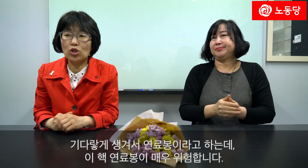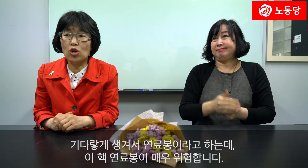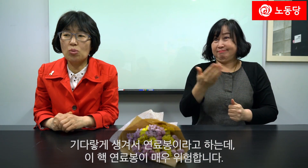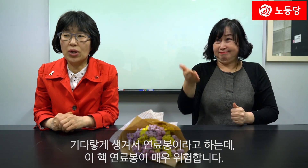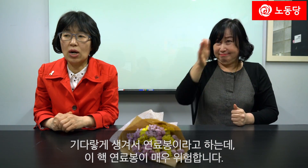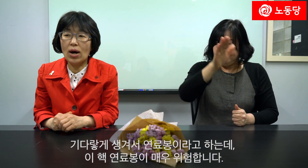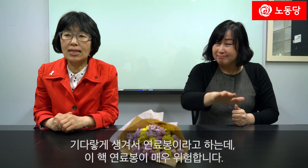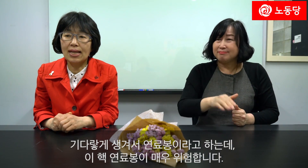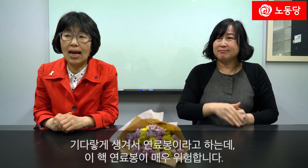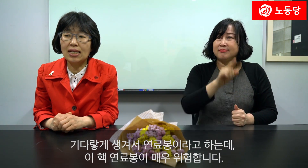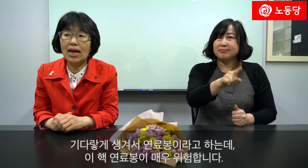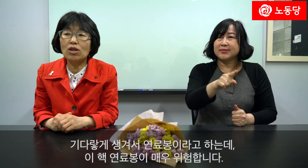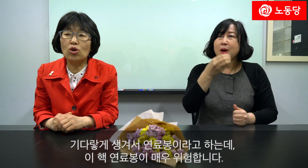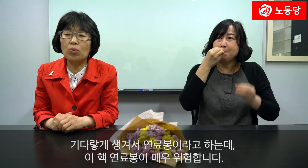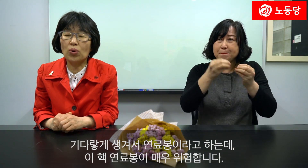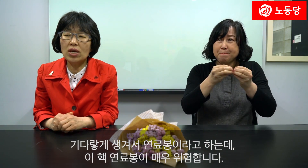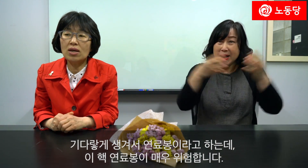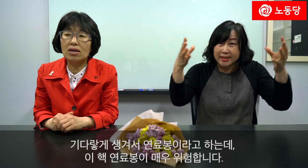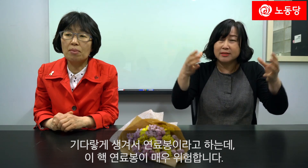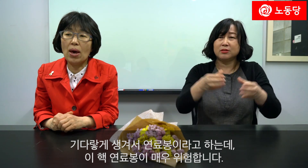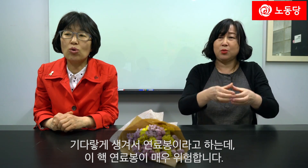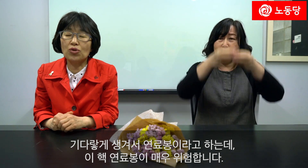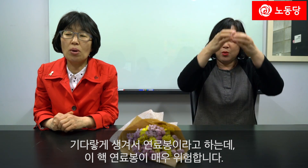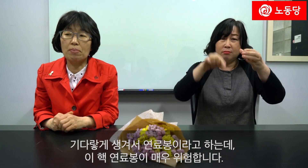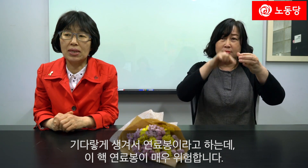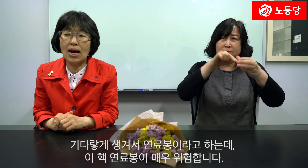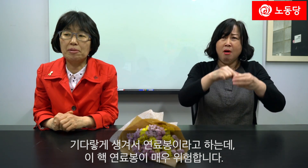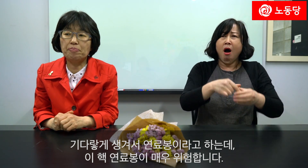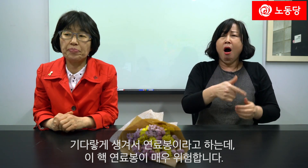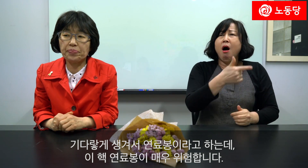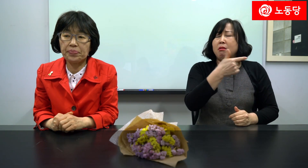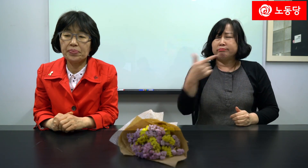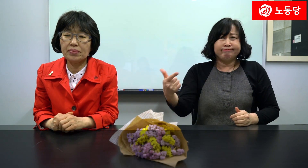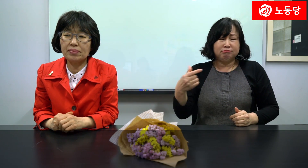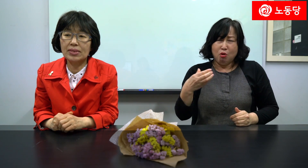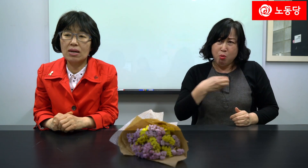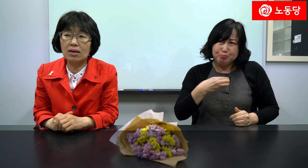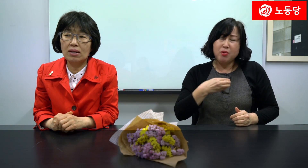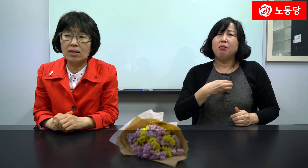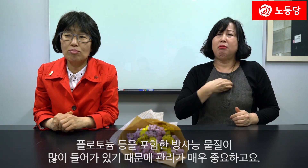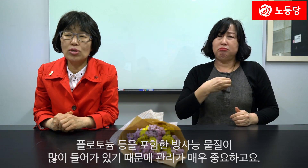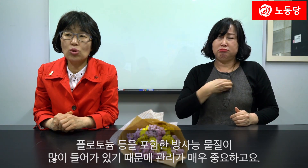기다랗게 생겨서 연료봉이라고 하는데 이 핵 연료봉이 매우 위험합니다.